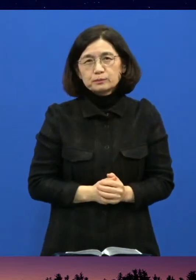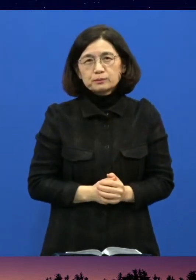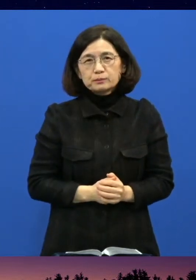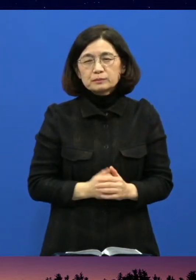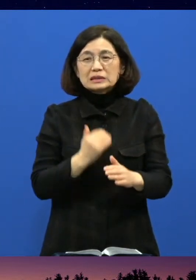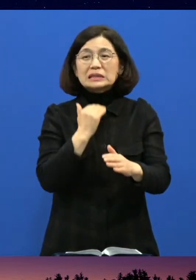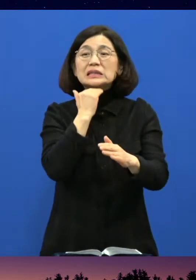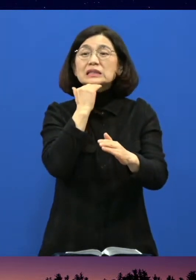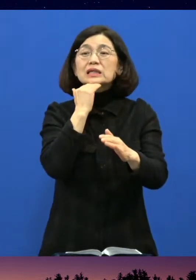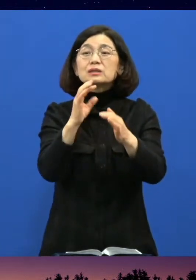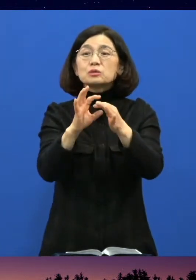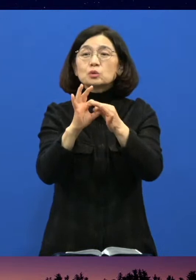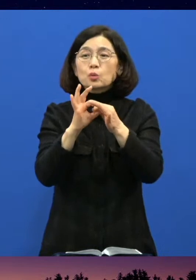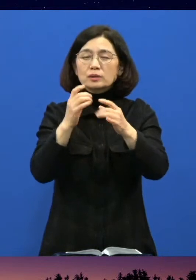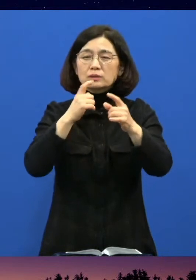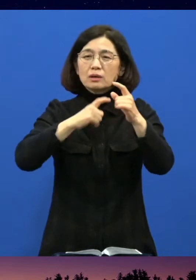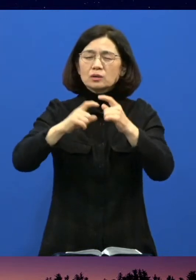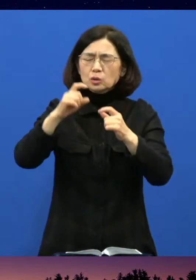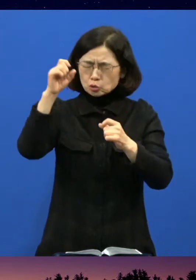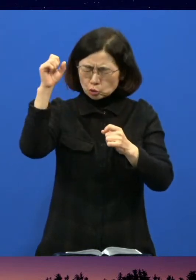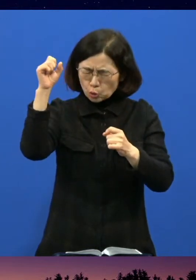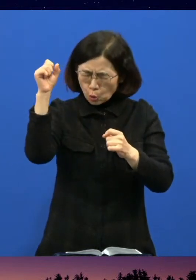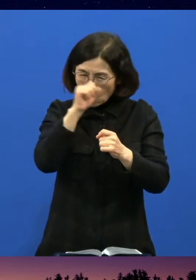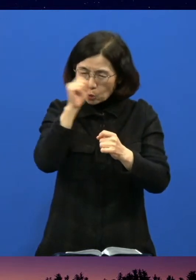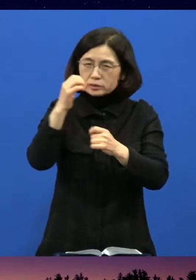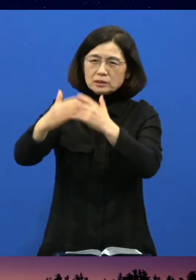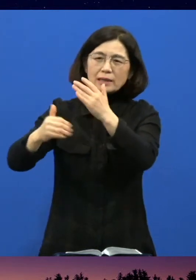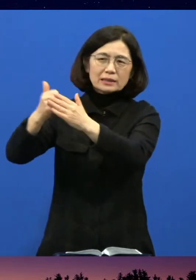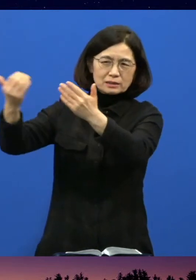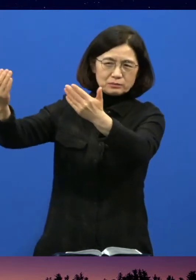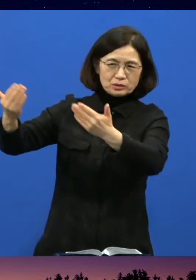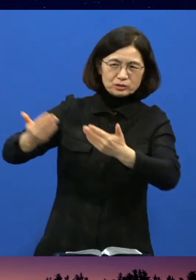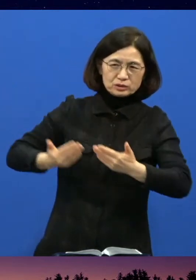기다림을 통하여 더 좋은 것을 주시는 거예요.